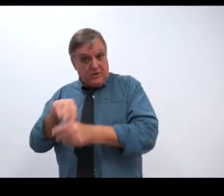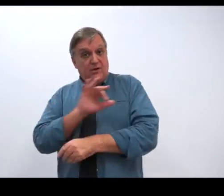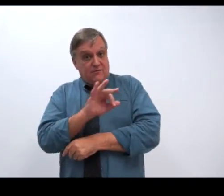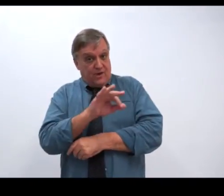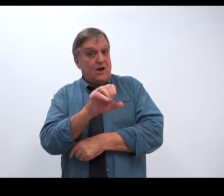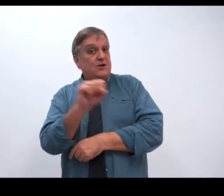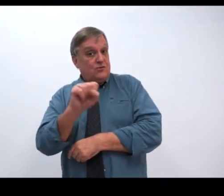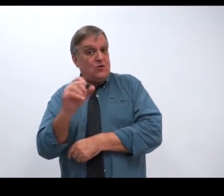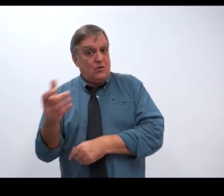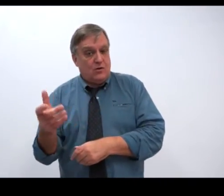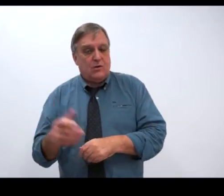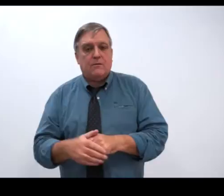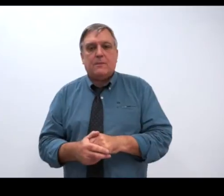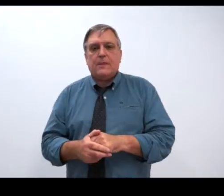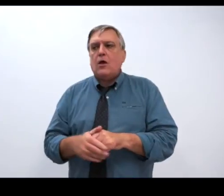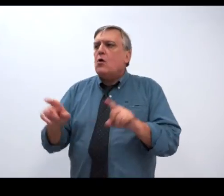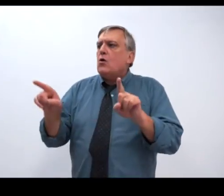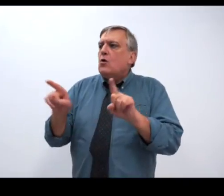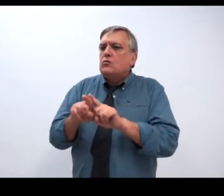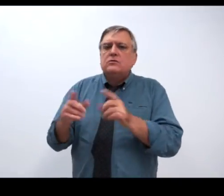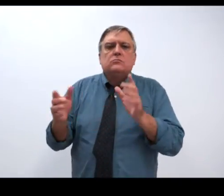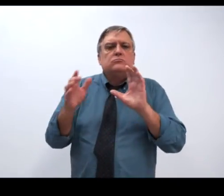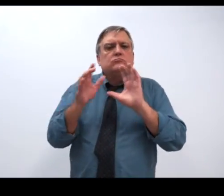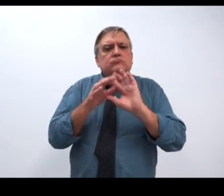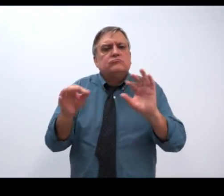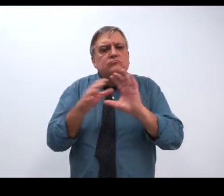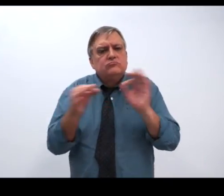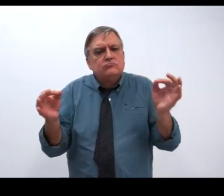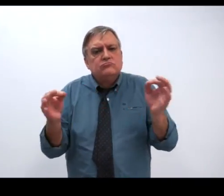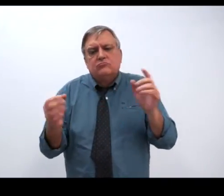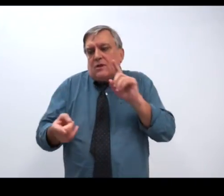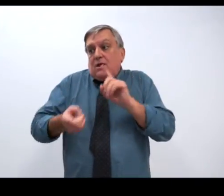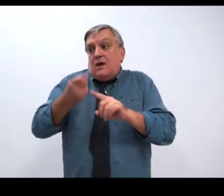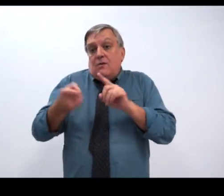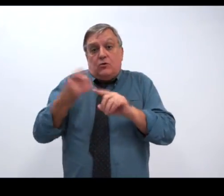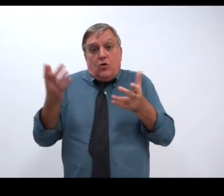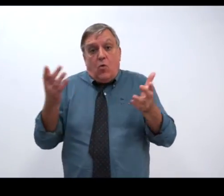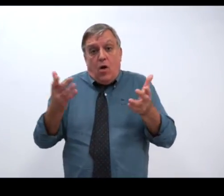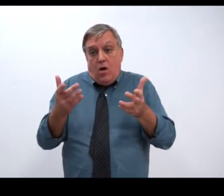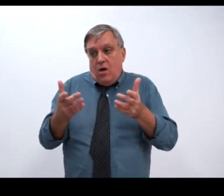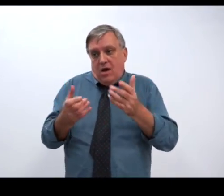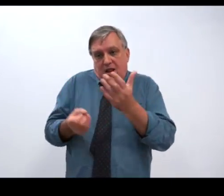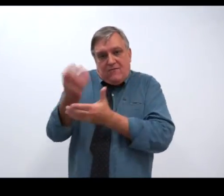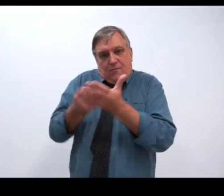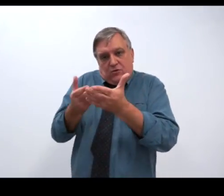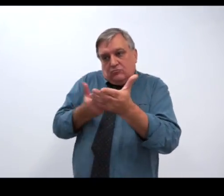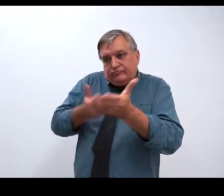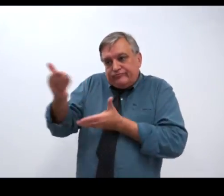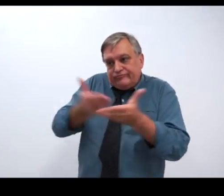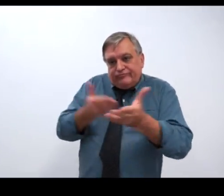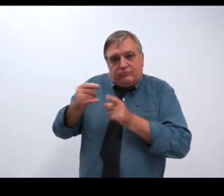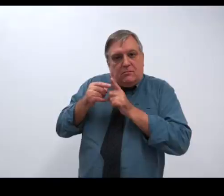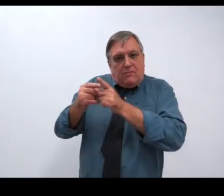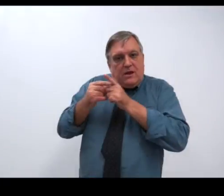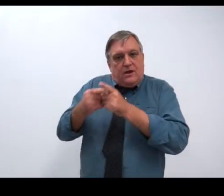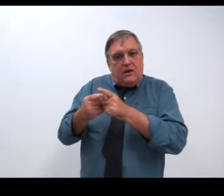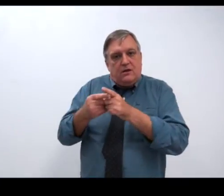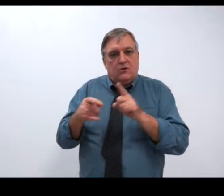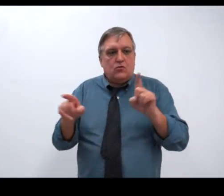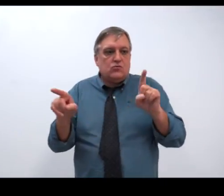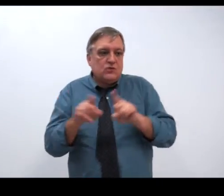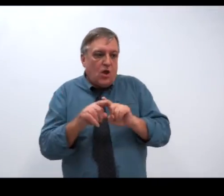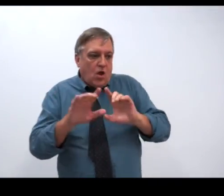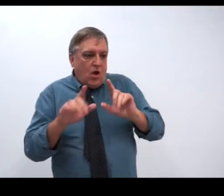fratrie. L'importance du partage de l'information. L'importance qu'il y a à se rassembler en club pour les activités